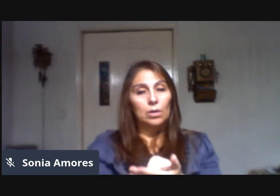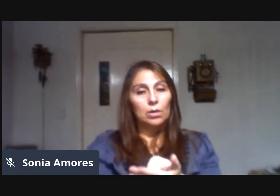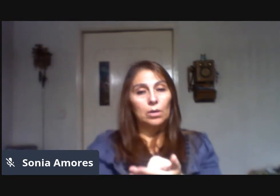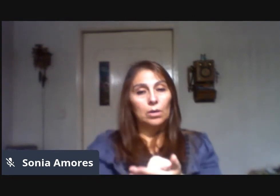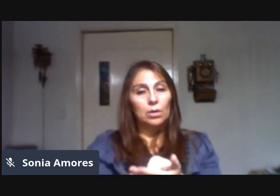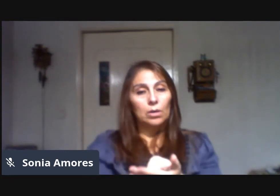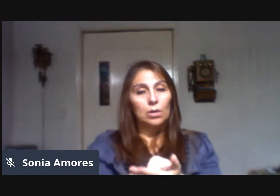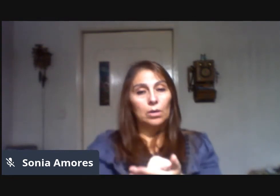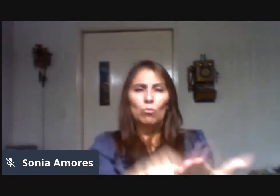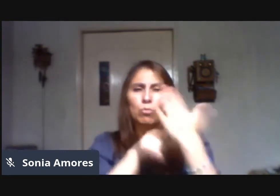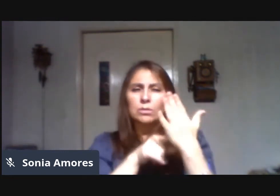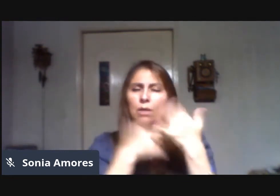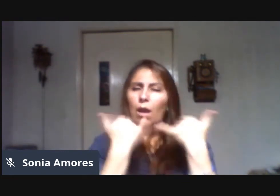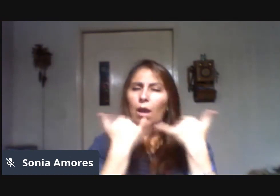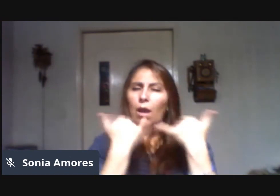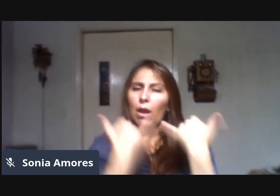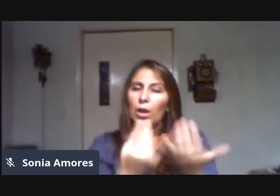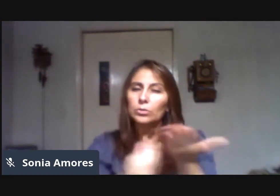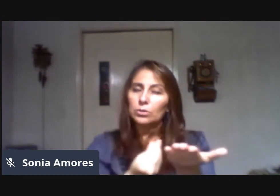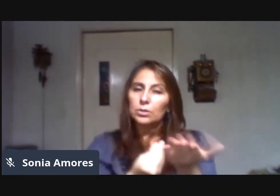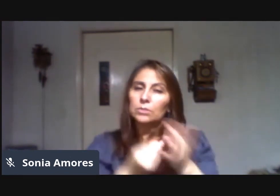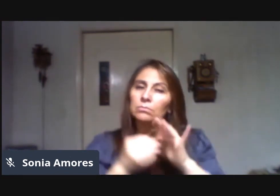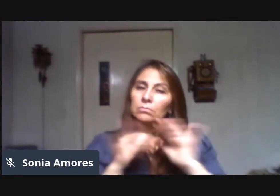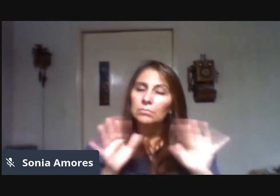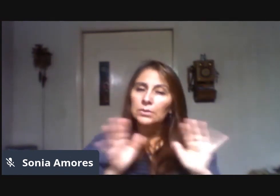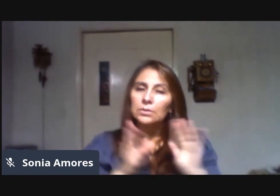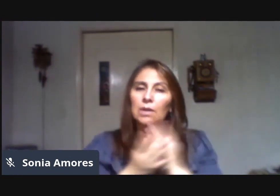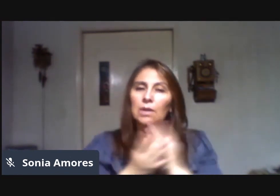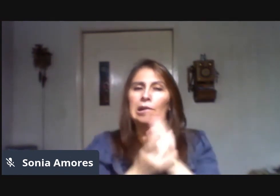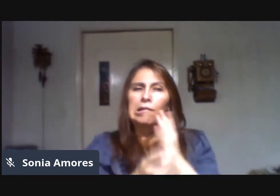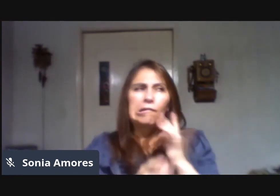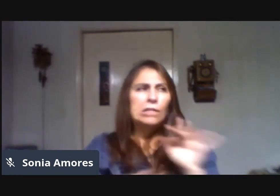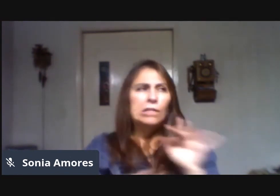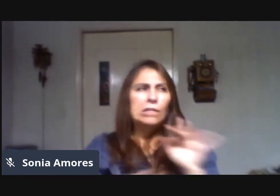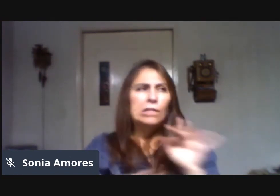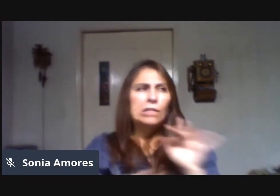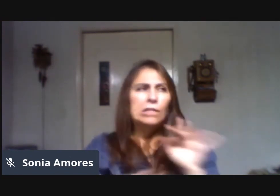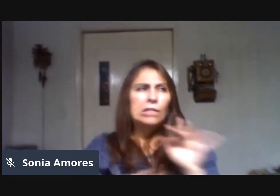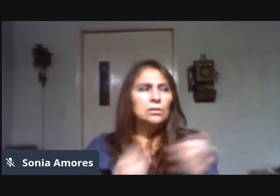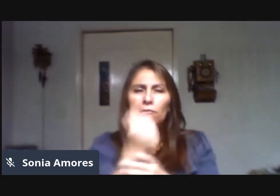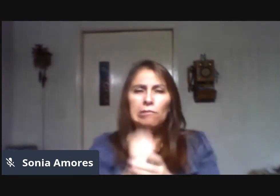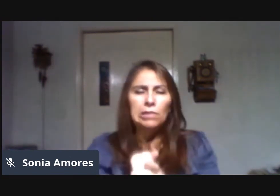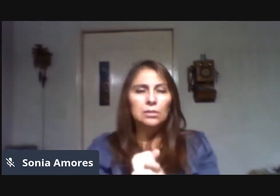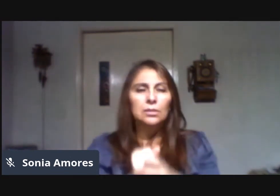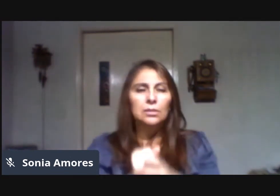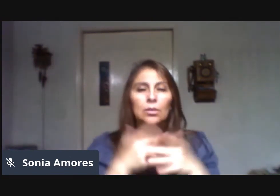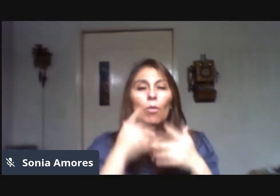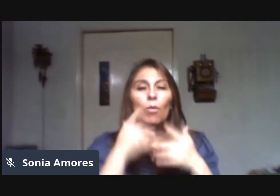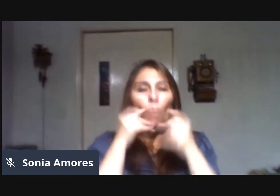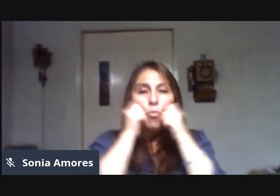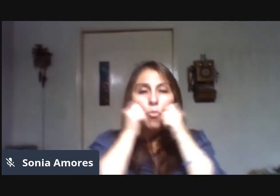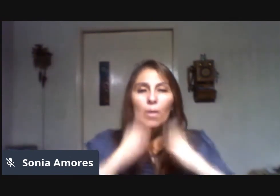en las condiciones precarias en que nos encontramos como humanidad.